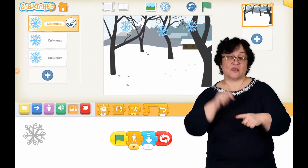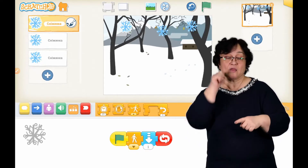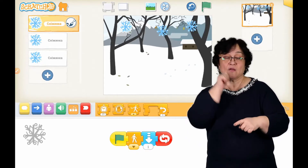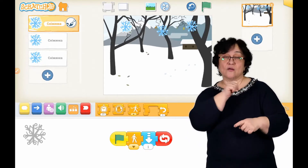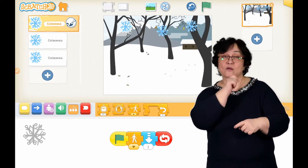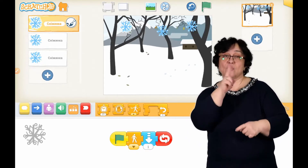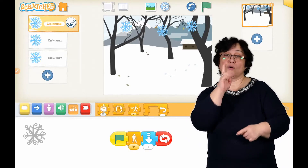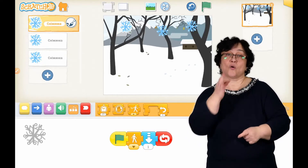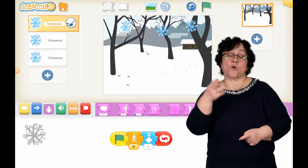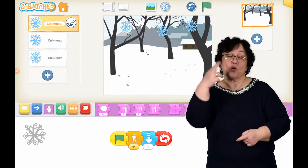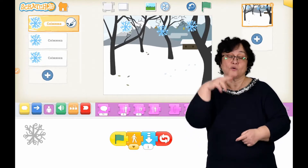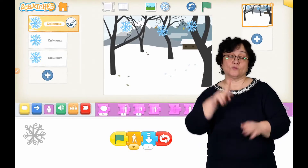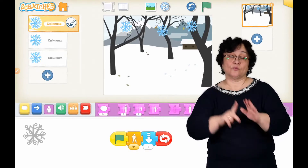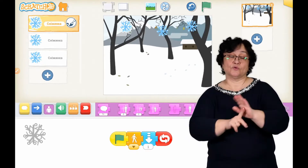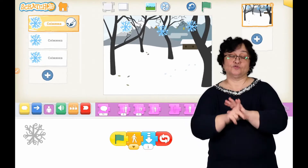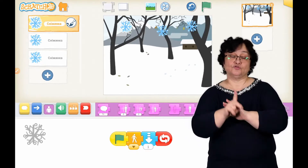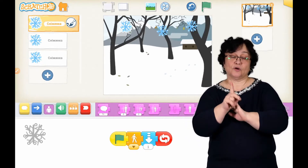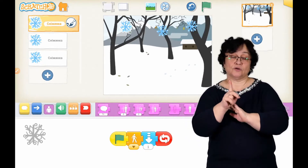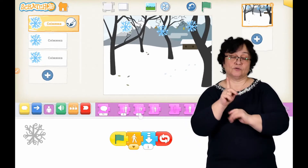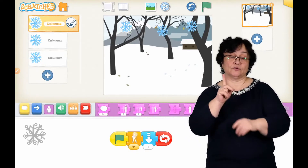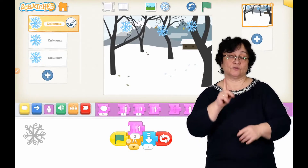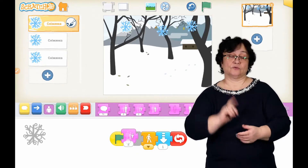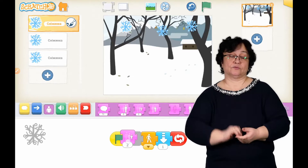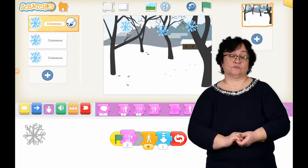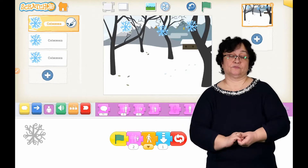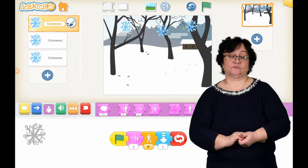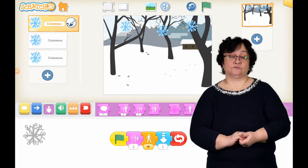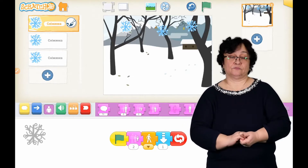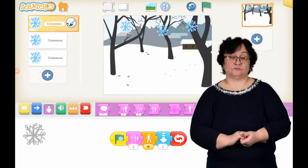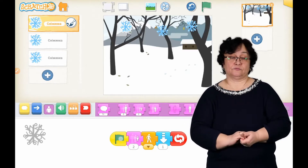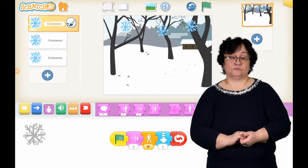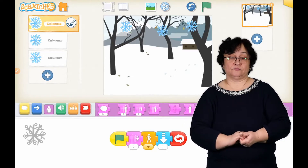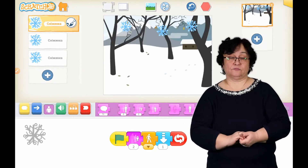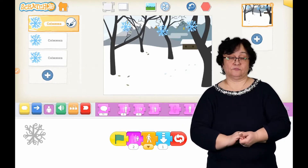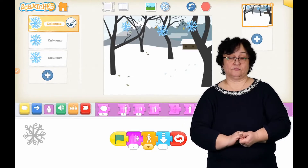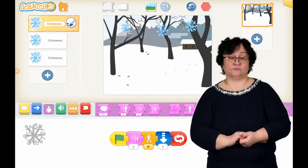код додати на початок, зменшити.